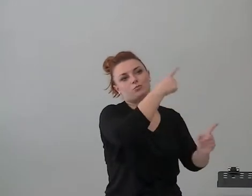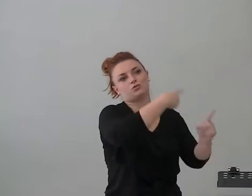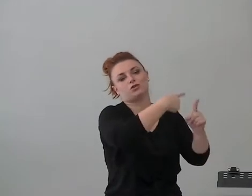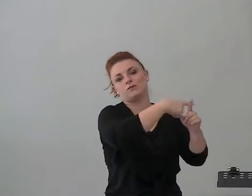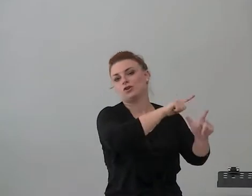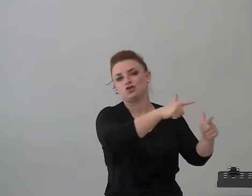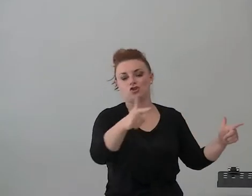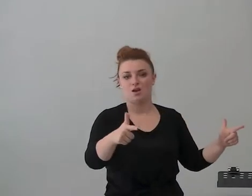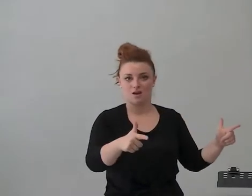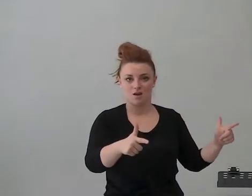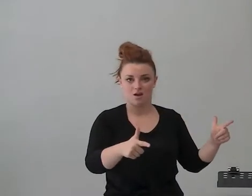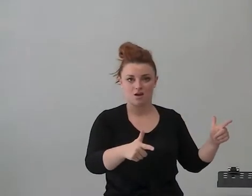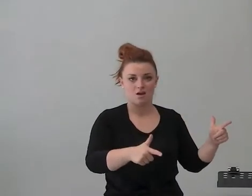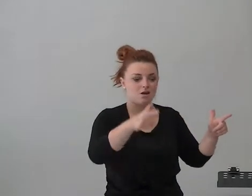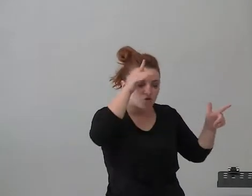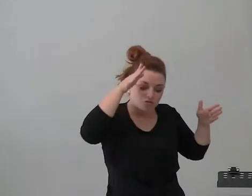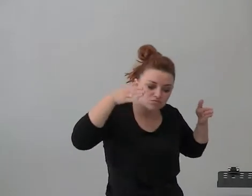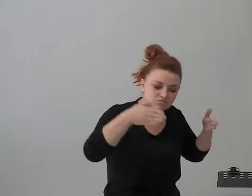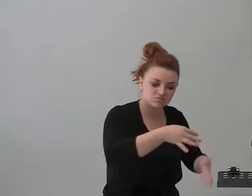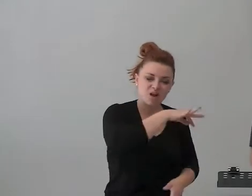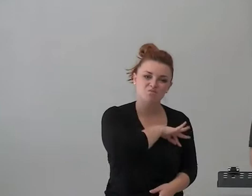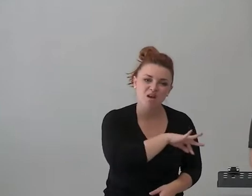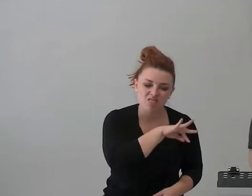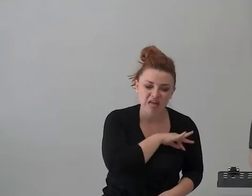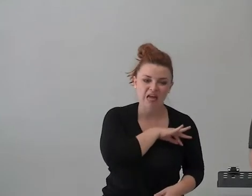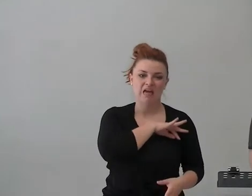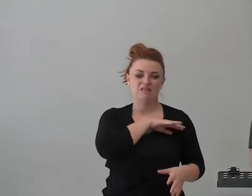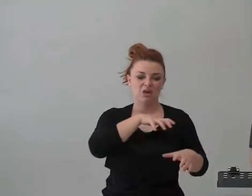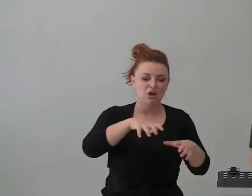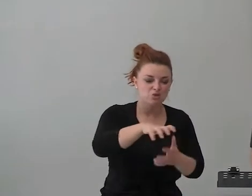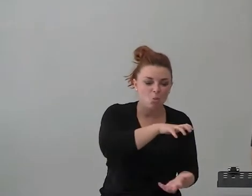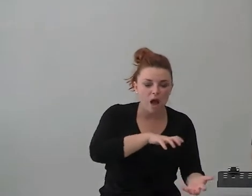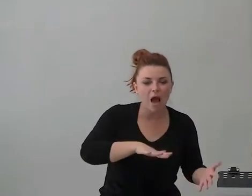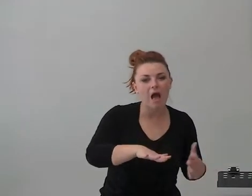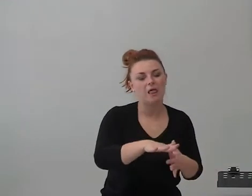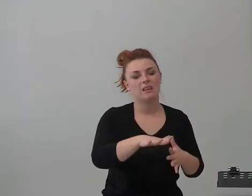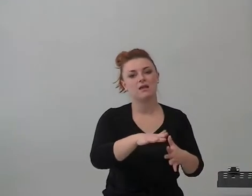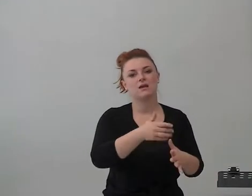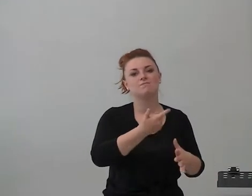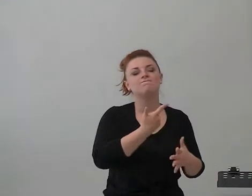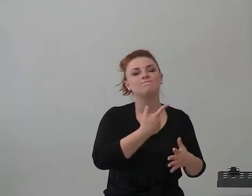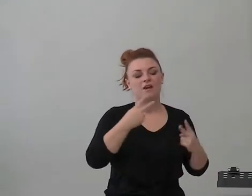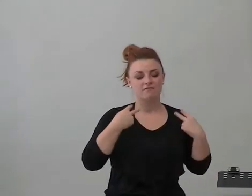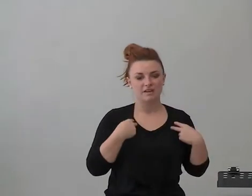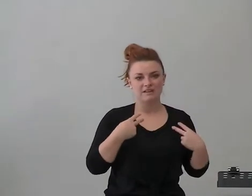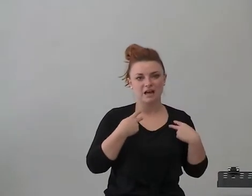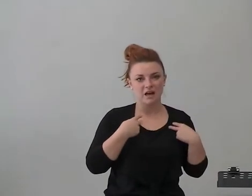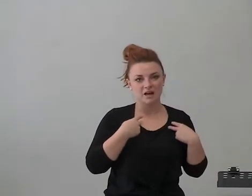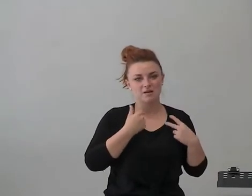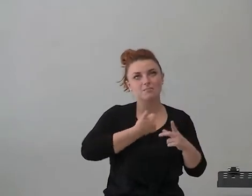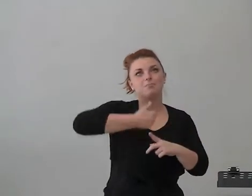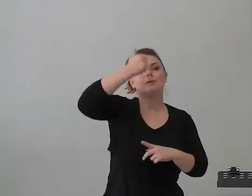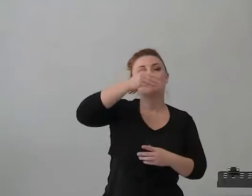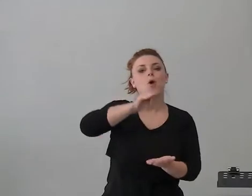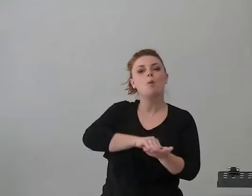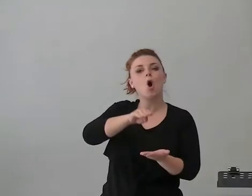rituali, al guadagno, che non metteva Gesù, Dio, nel primo posto nella propria vita. E